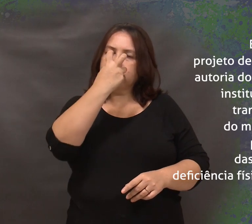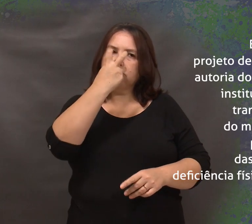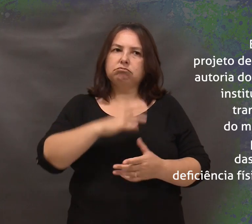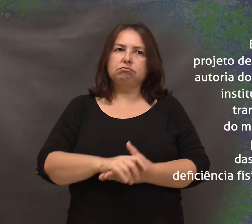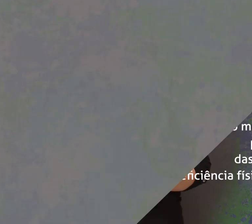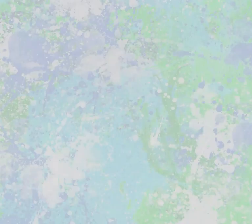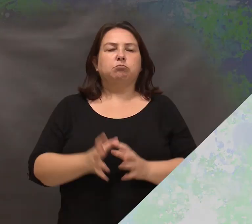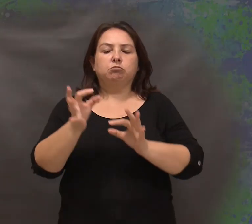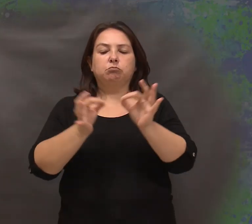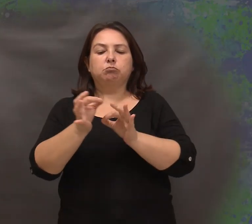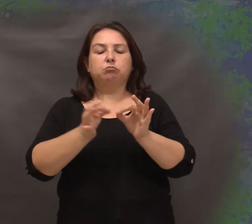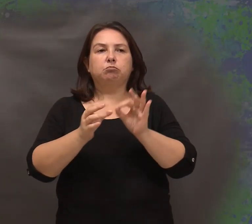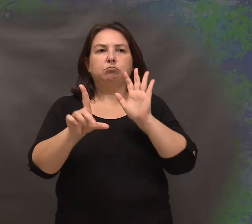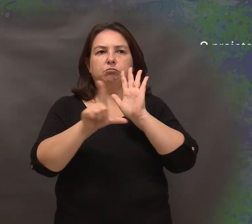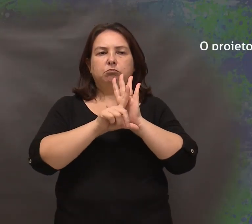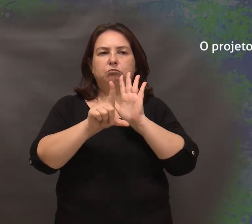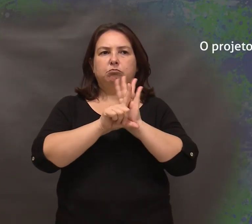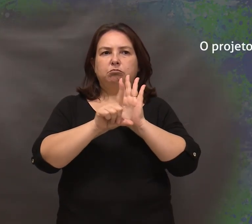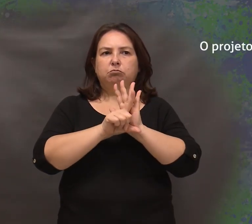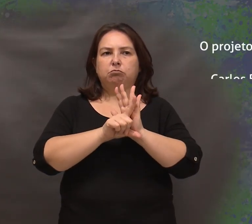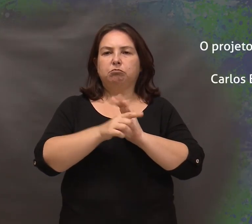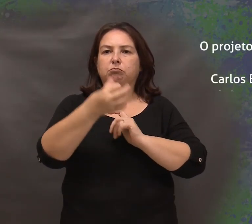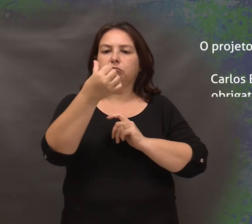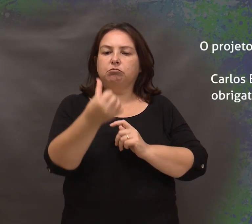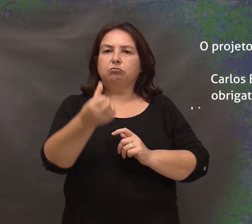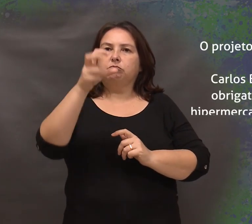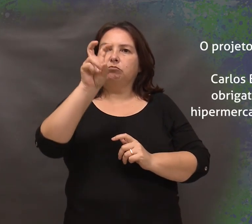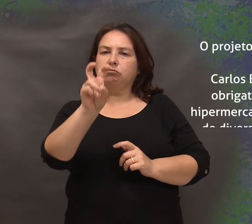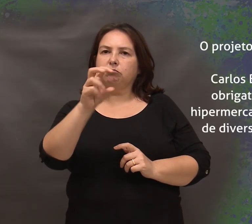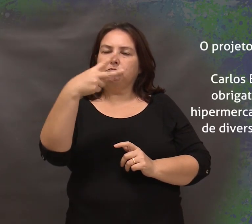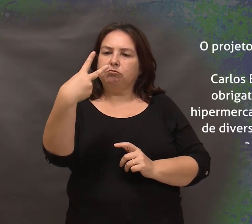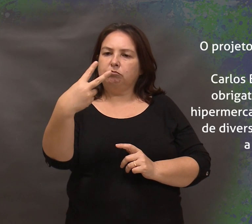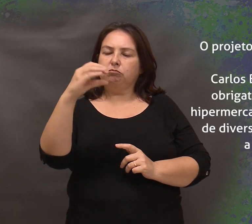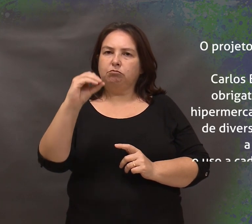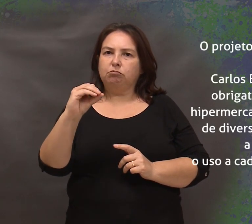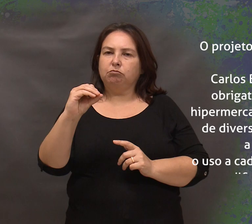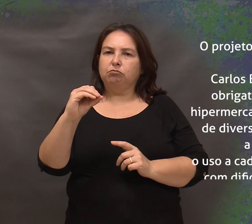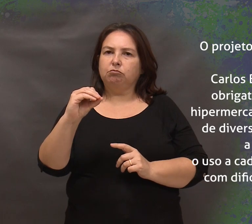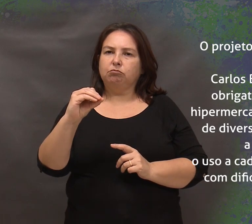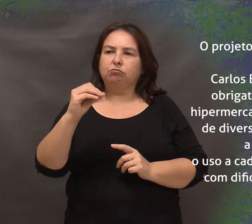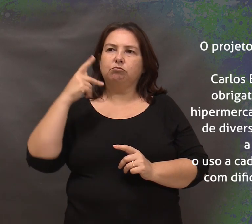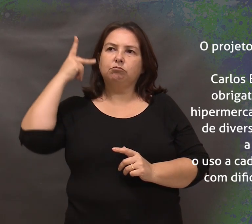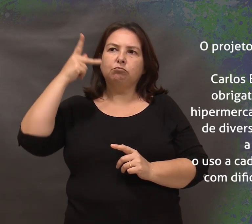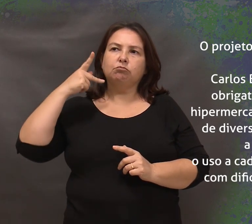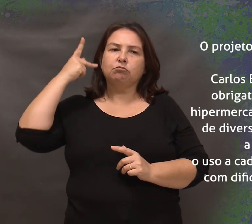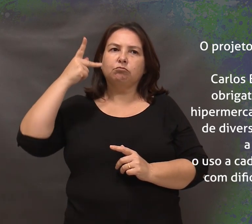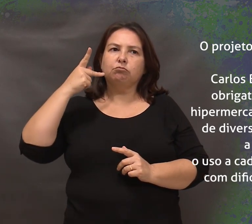O projeto de lei 6520 do Legislativo, da autoria do vereador Carlos Buzatti,